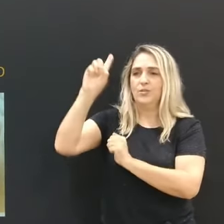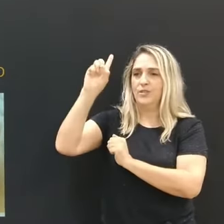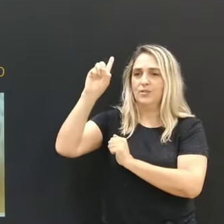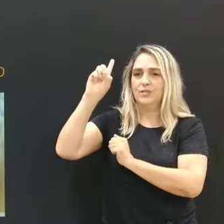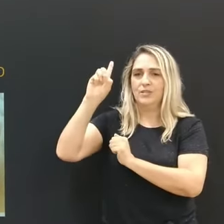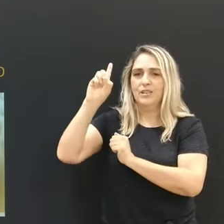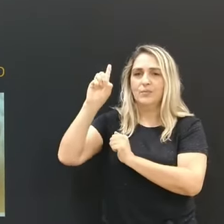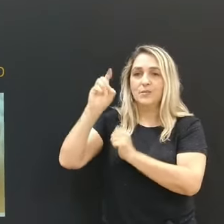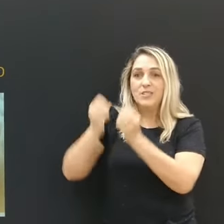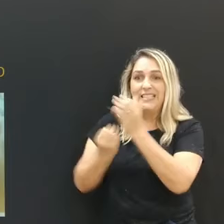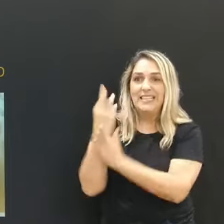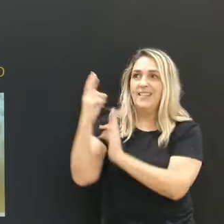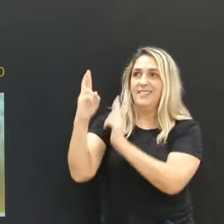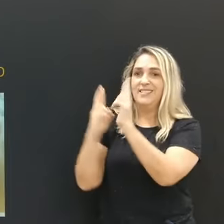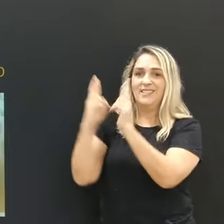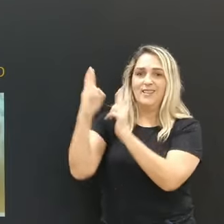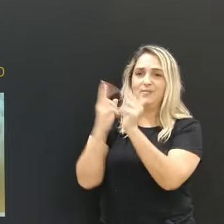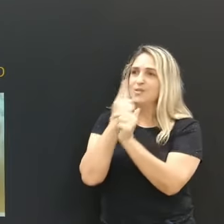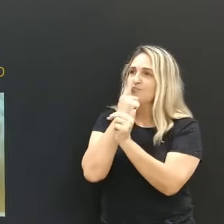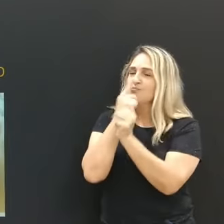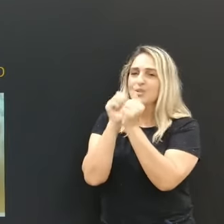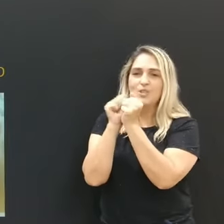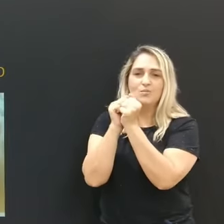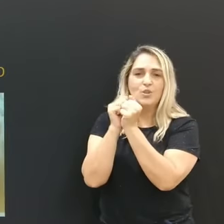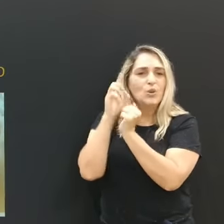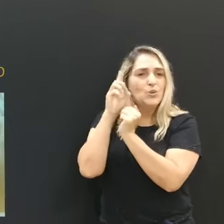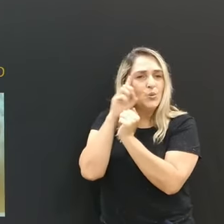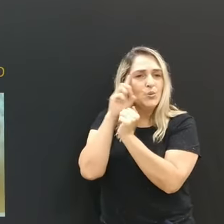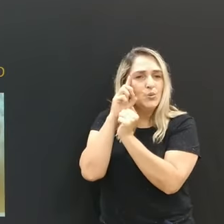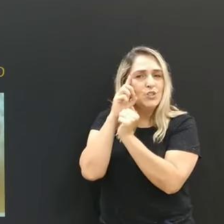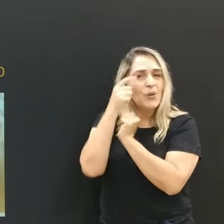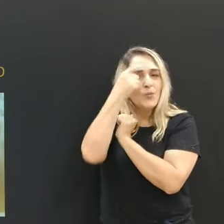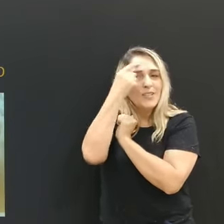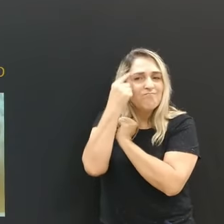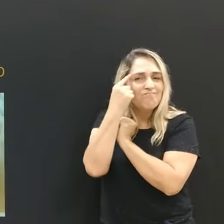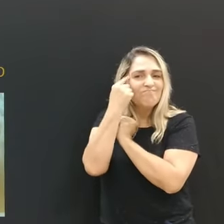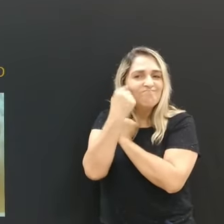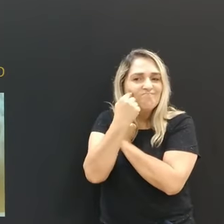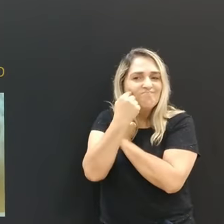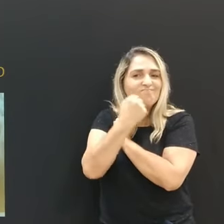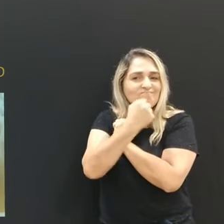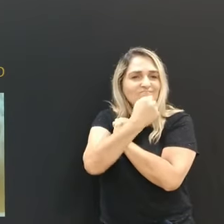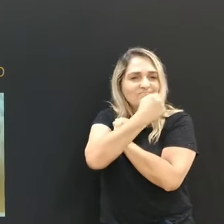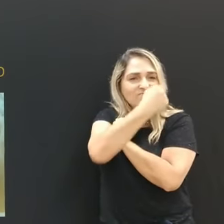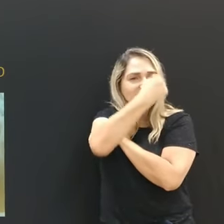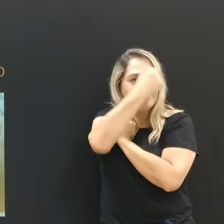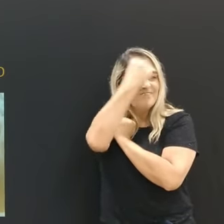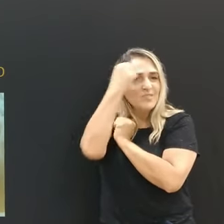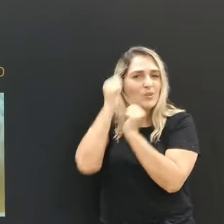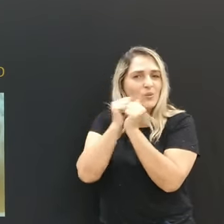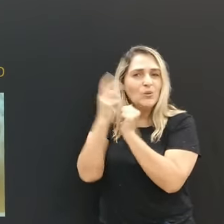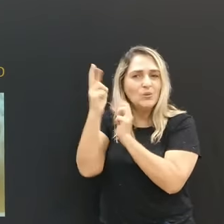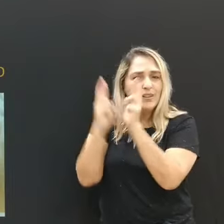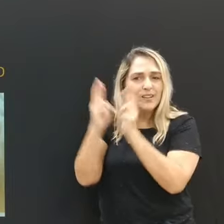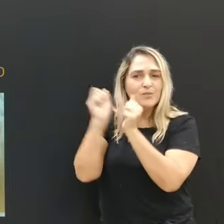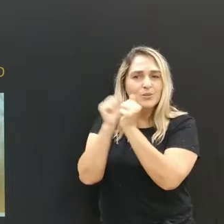Pai? Por isso é importante nós criarmos uma vida de prática, de relacionamento com o Senhor 24 horas